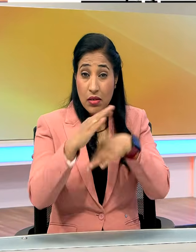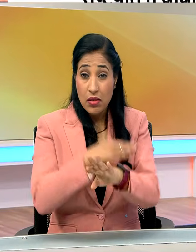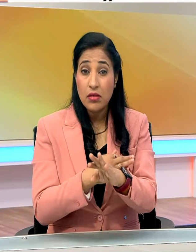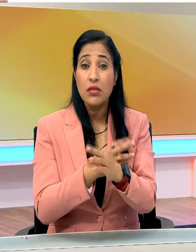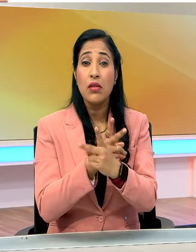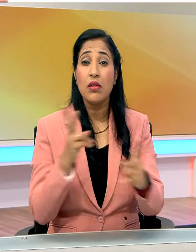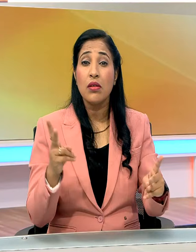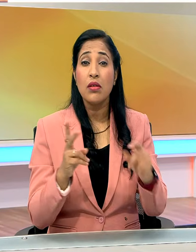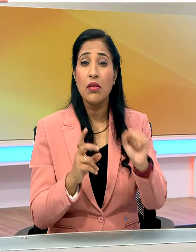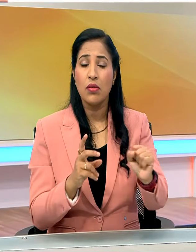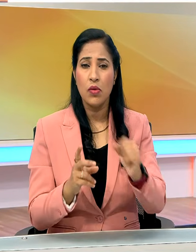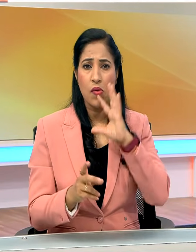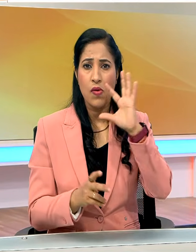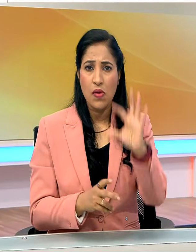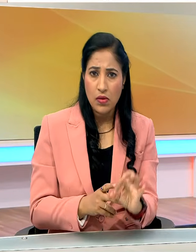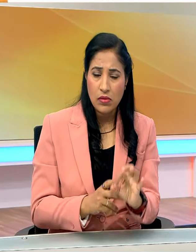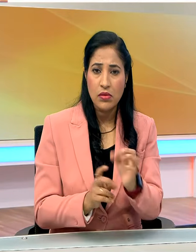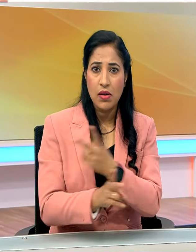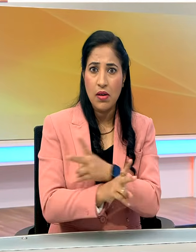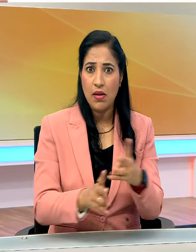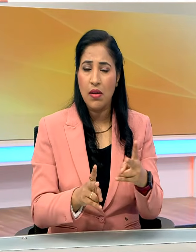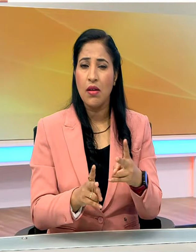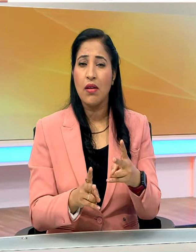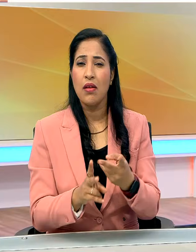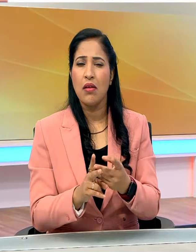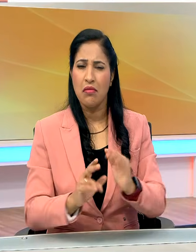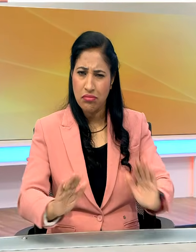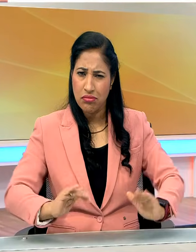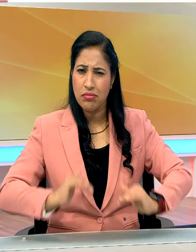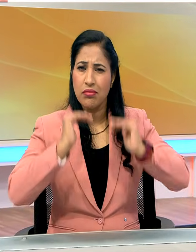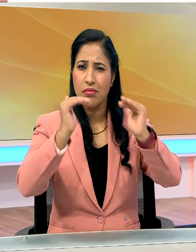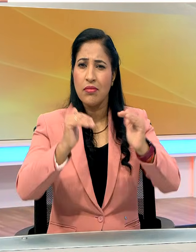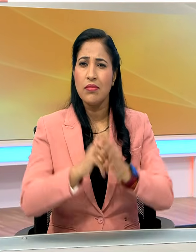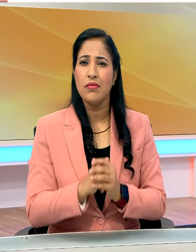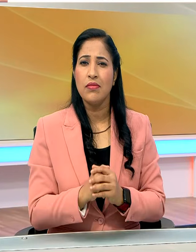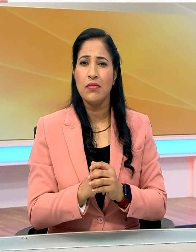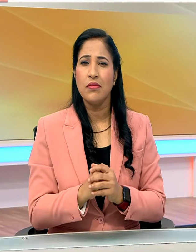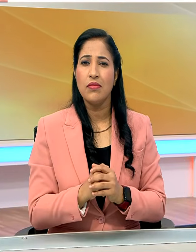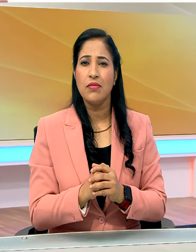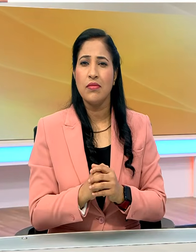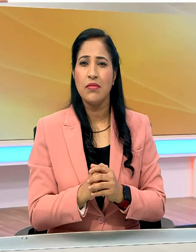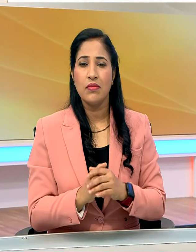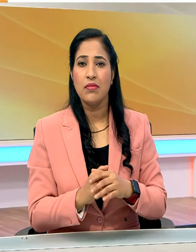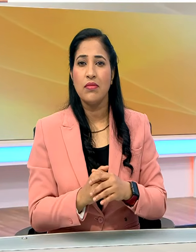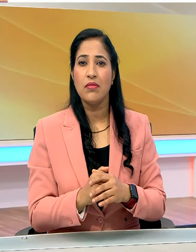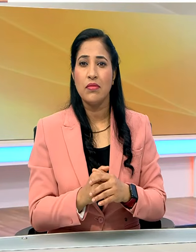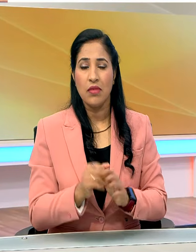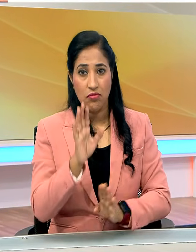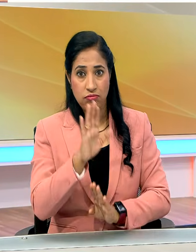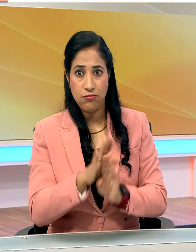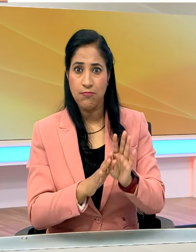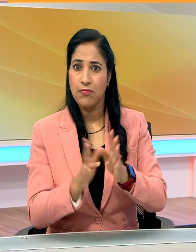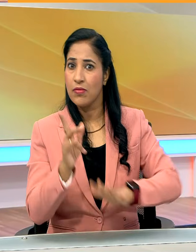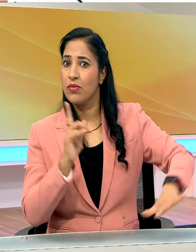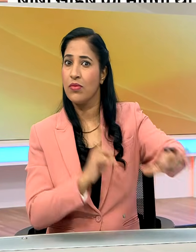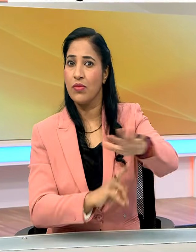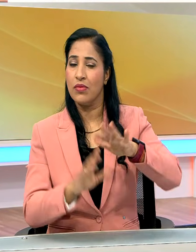विद्यमान सबके प्रति करुणा का भाव, सर्वोदय और समरसता एक दूसरे के पूरक